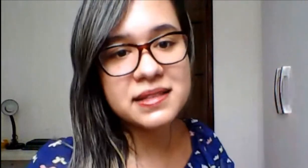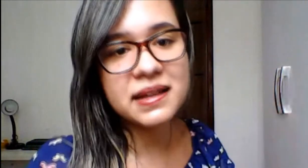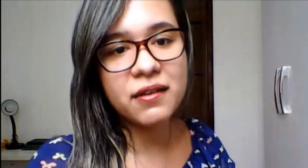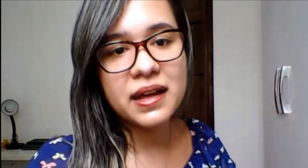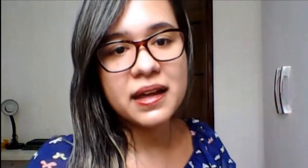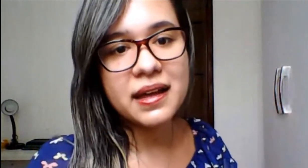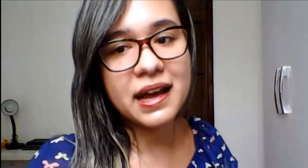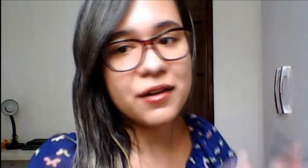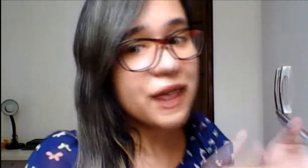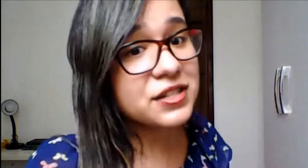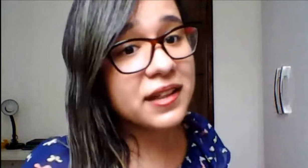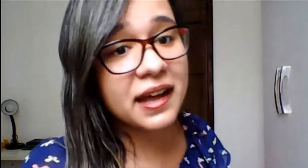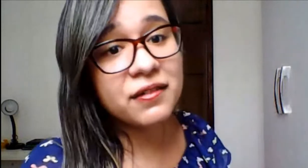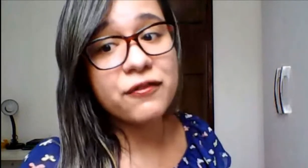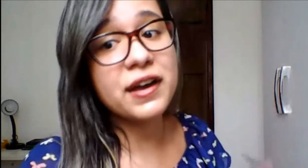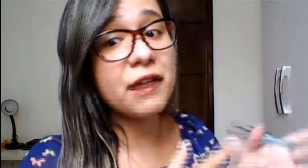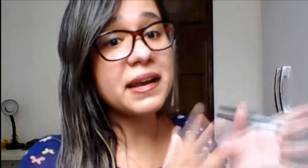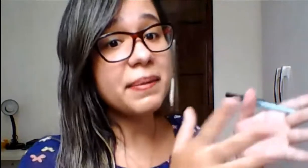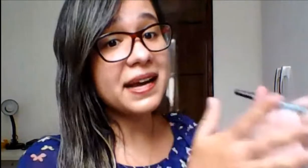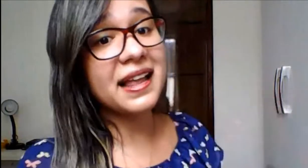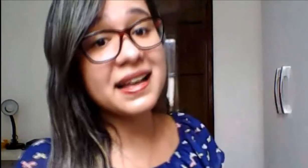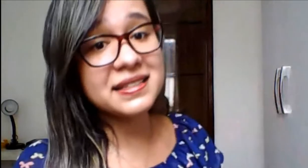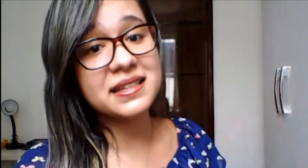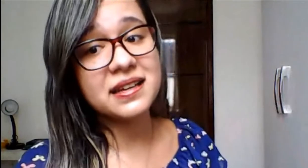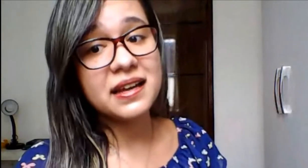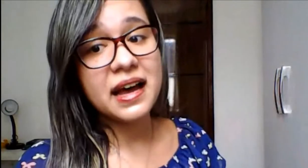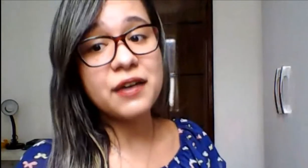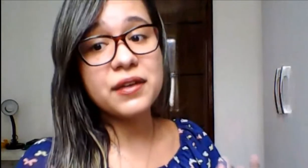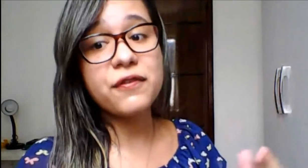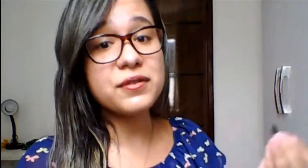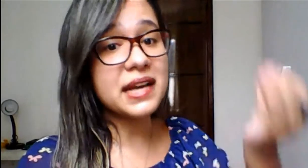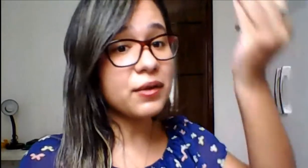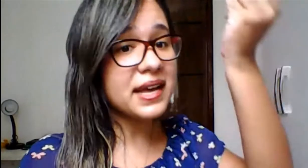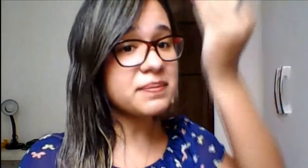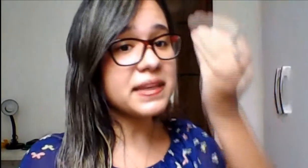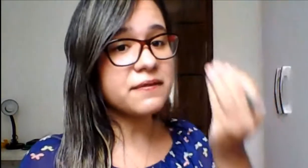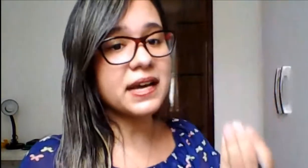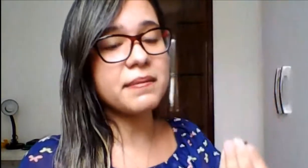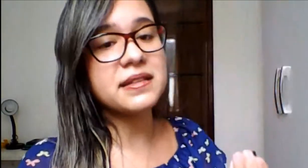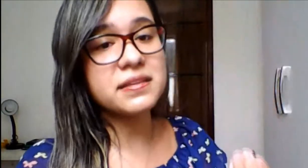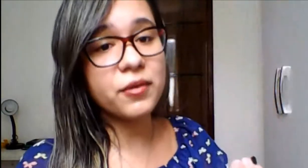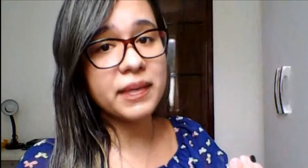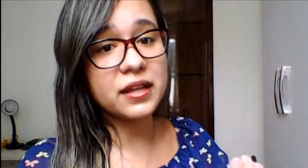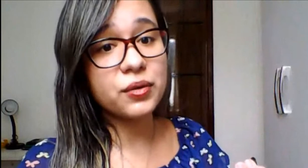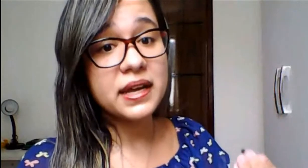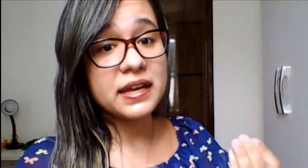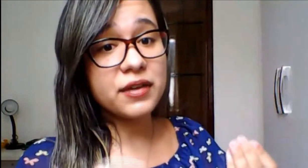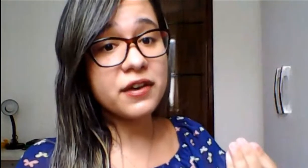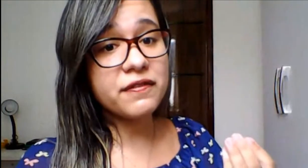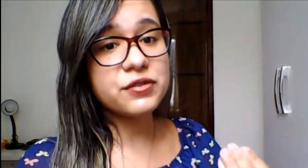sinal. É algo regional, foi algo ali para classe, algo que foi usado especificamente nesse momento. E o que eu vejo que